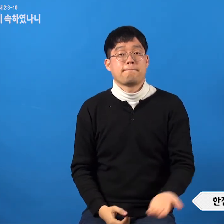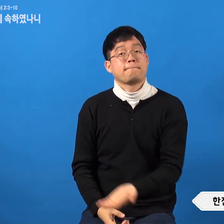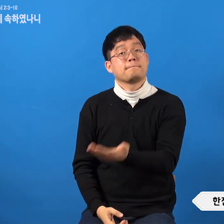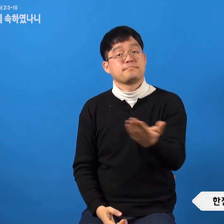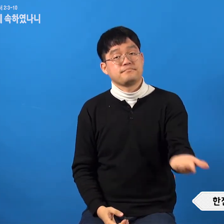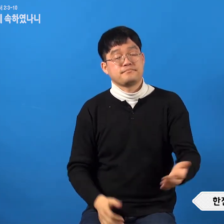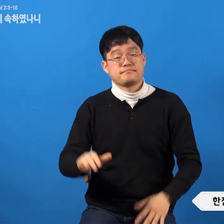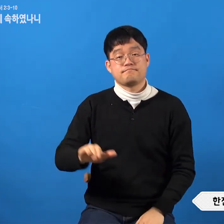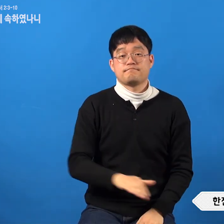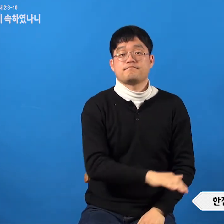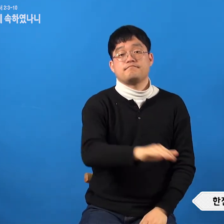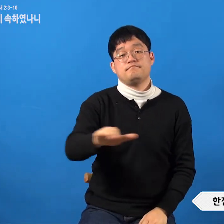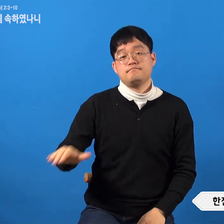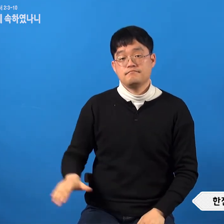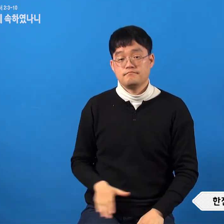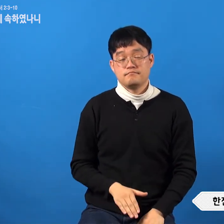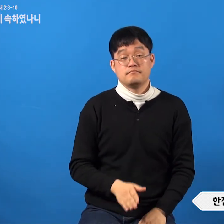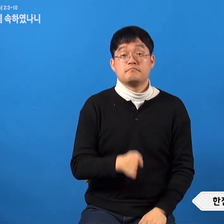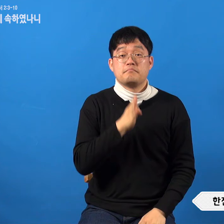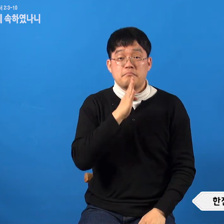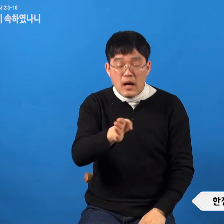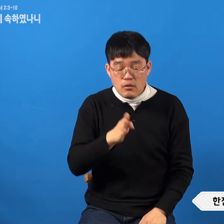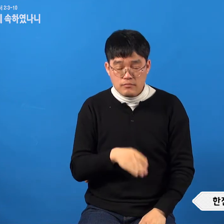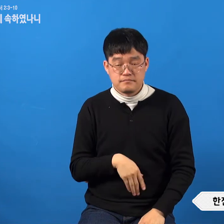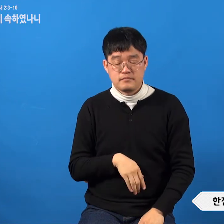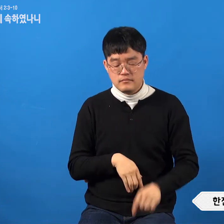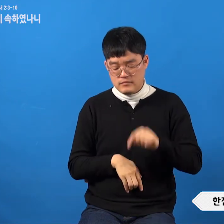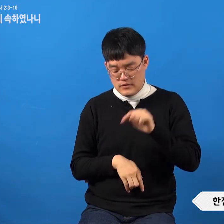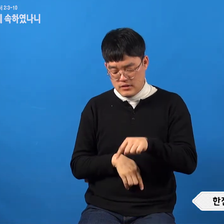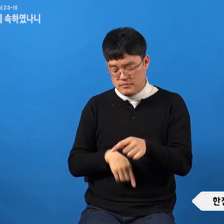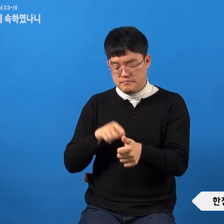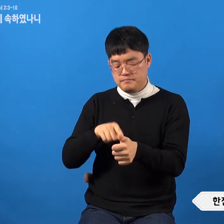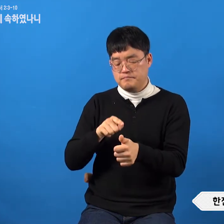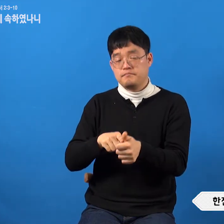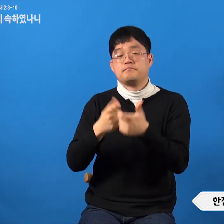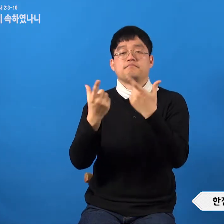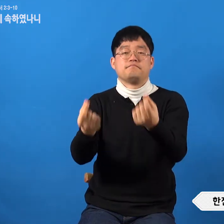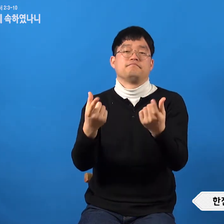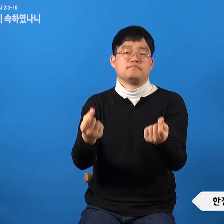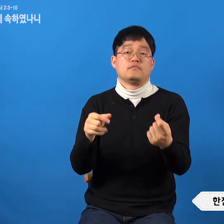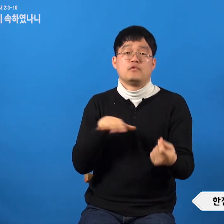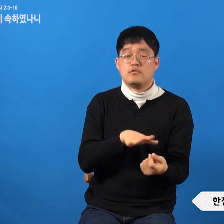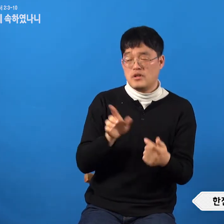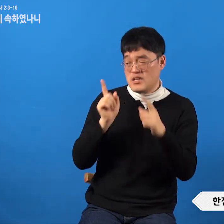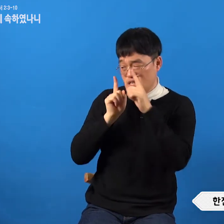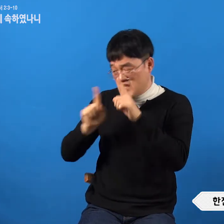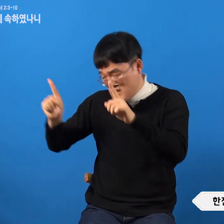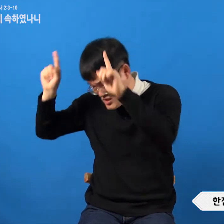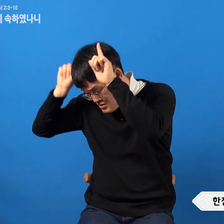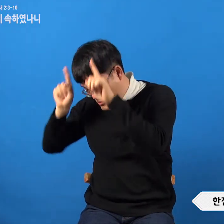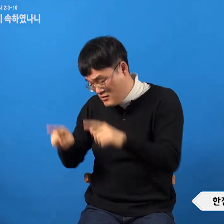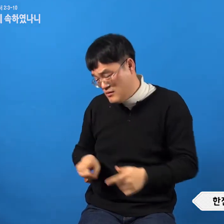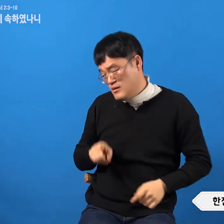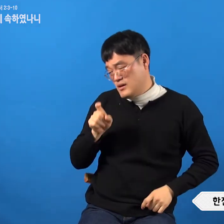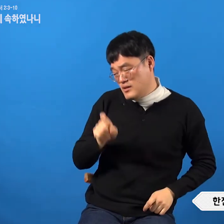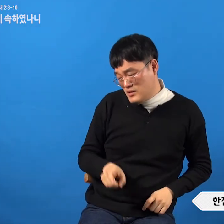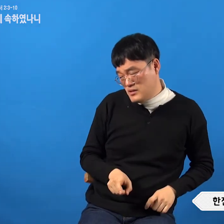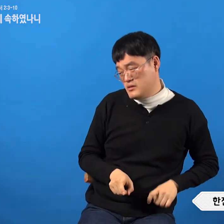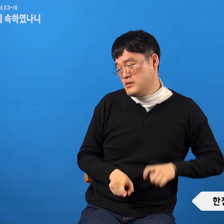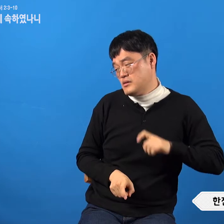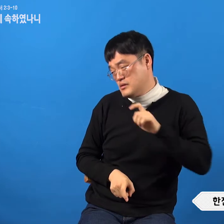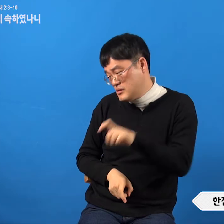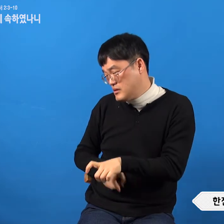여러분, 우리가 바로 그런 사람들입니다. 우리가 지옥의 그린 마일 위에서 한 걸음 한